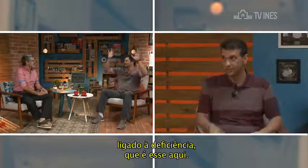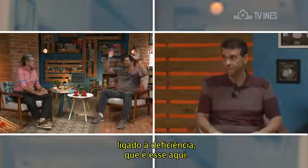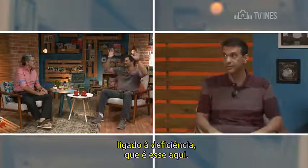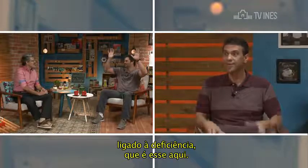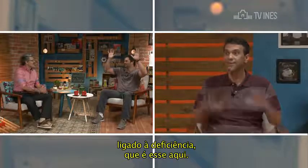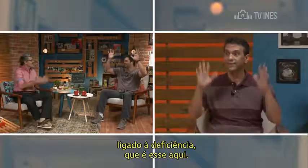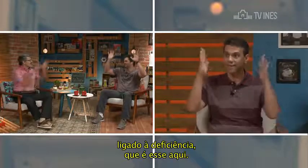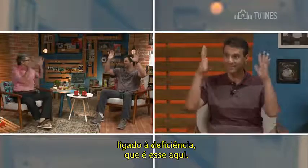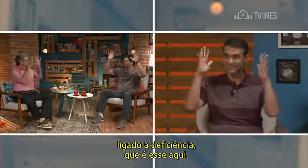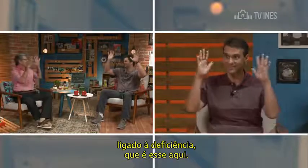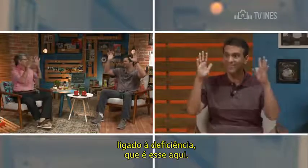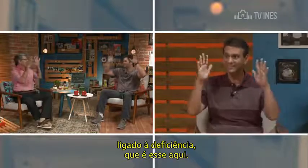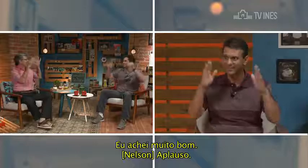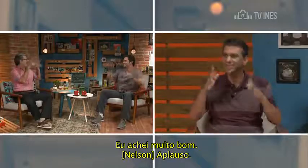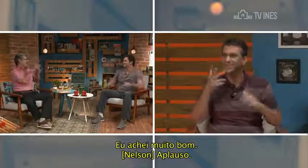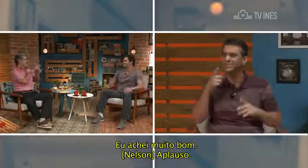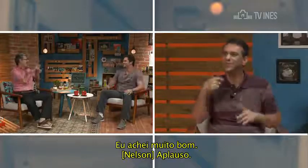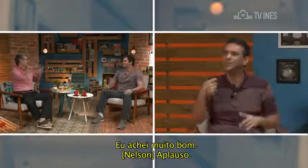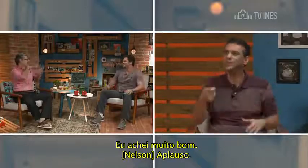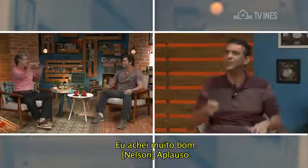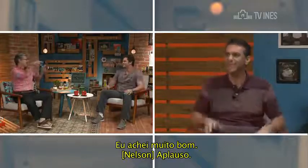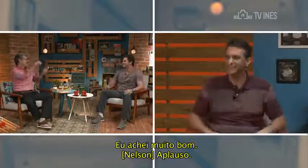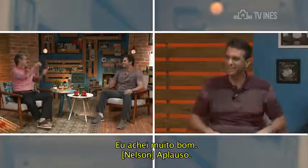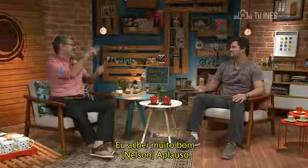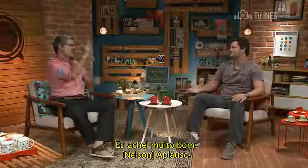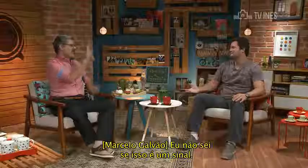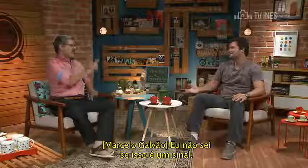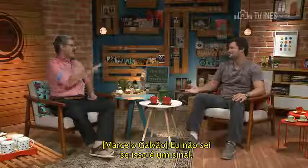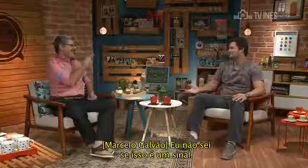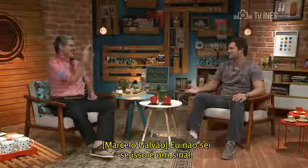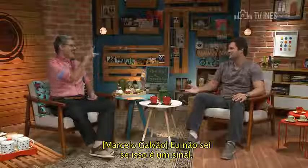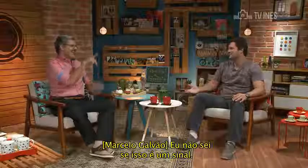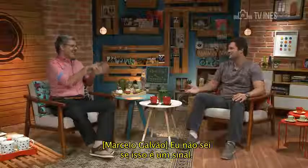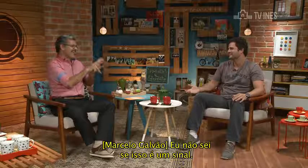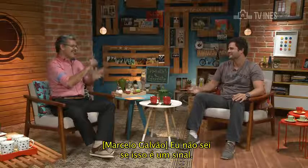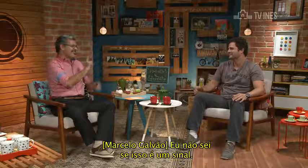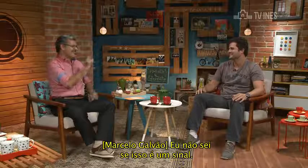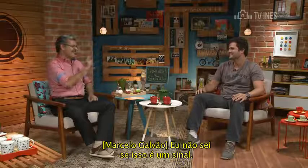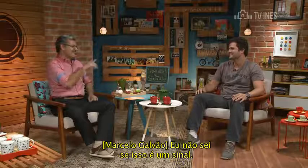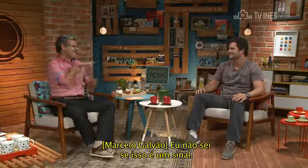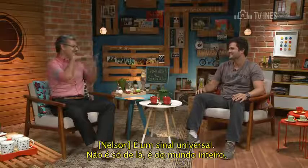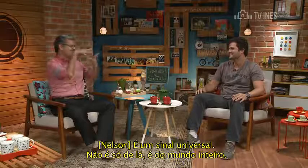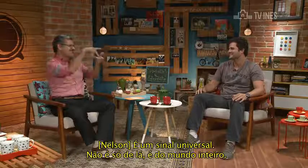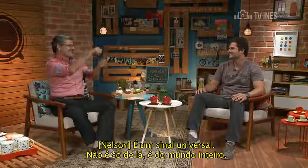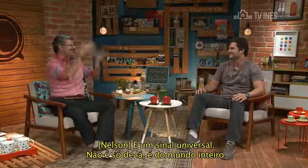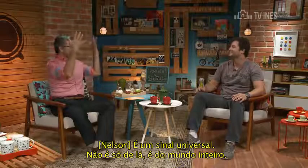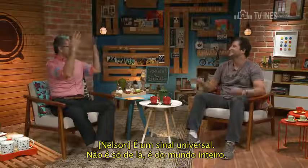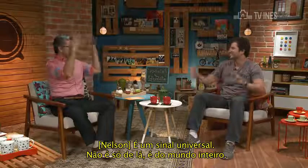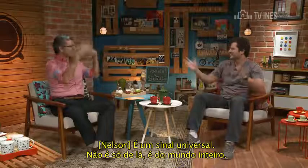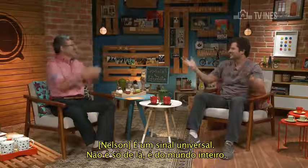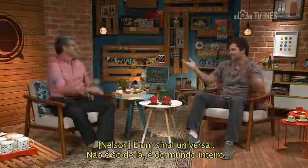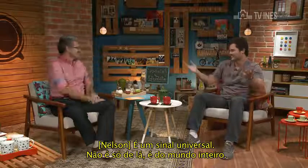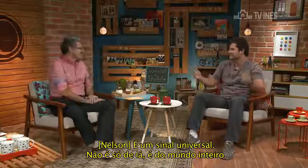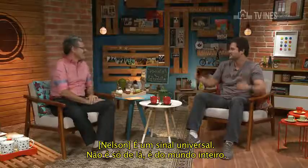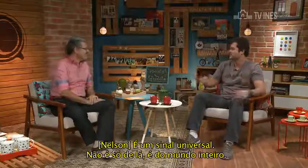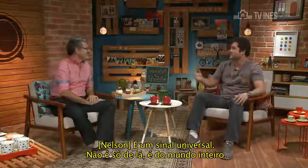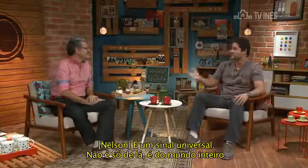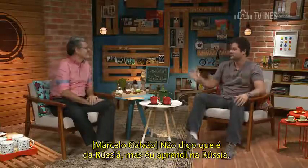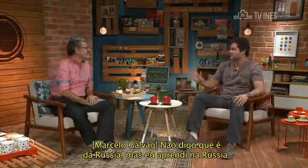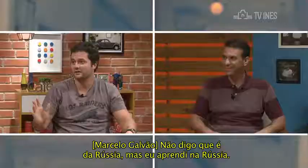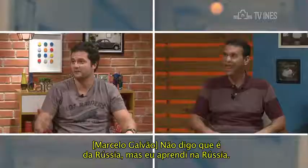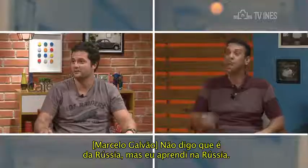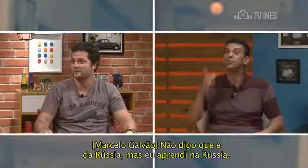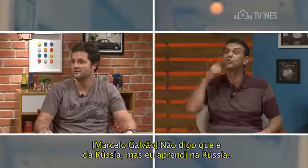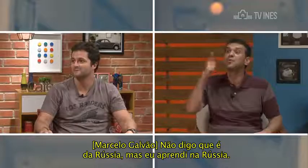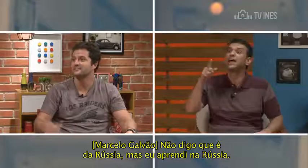é esse aqui, que eu achei muito bom. Eu não sei se isso é um sinal universal. Mas... Não só de lá, não. É do mundo inteiro. Eu digo,